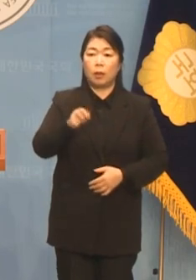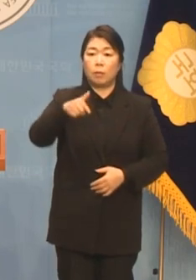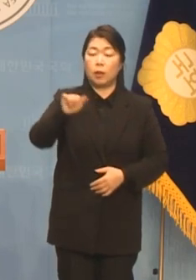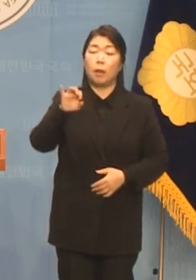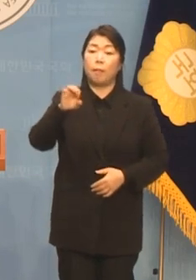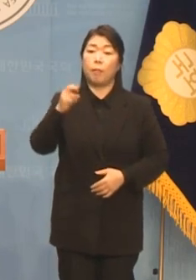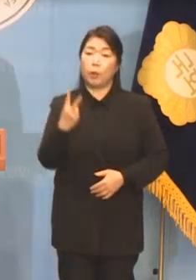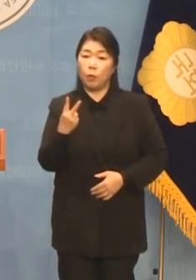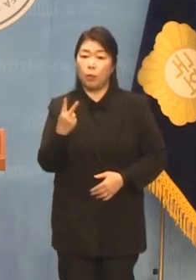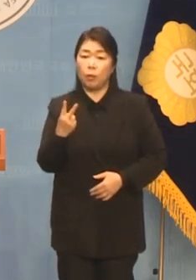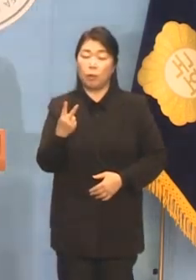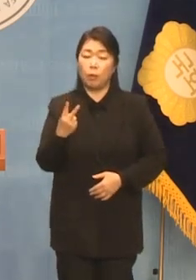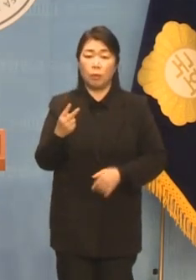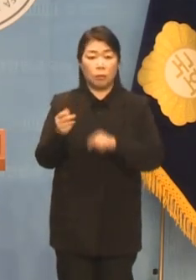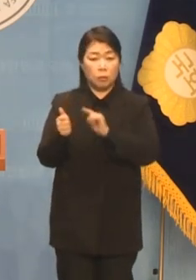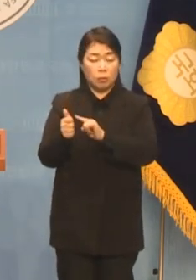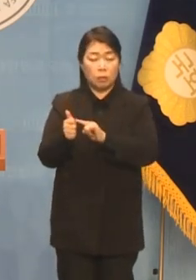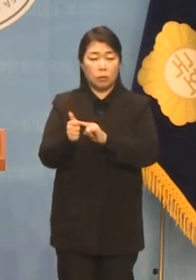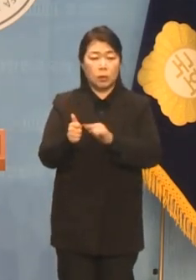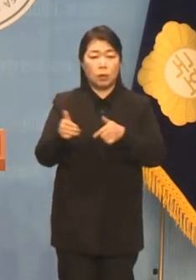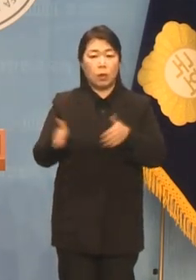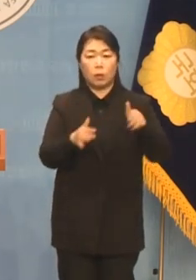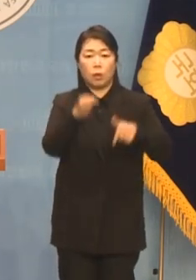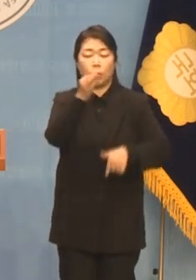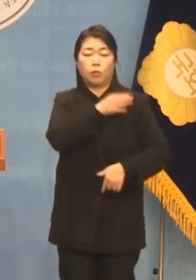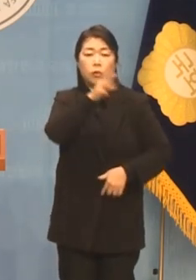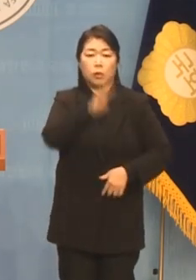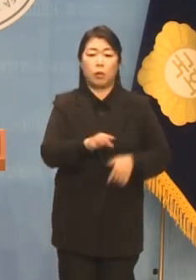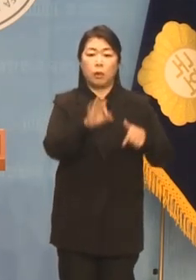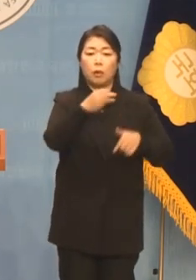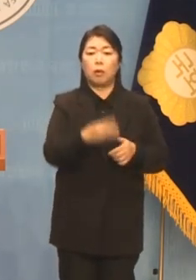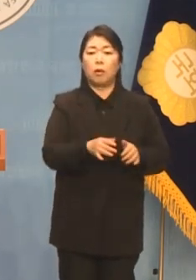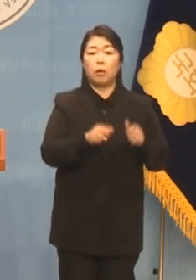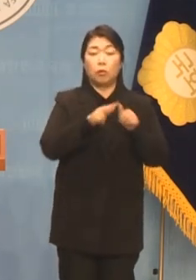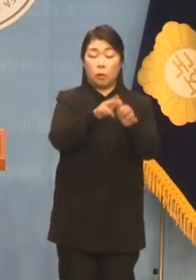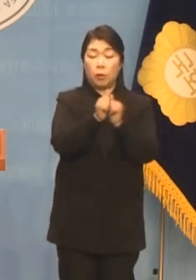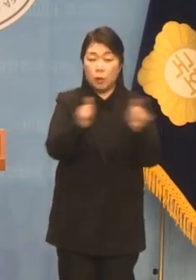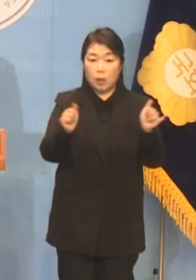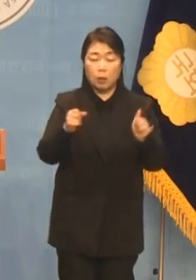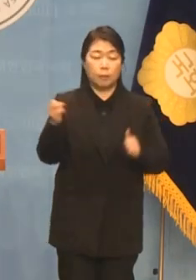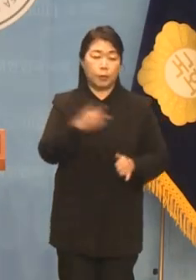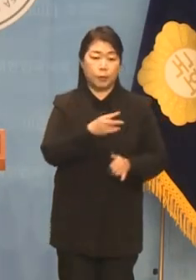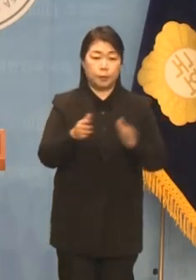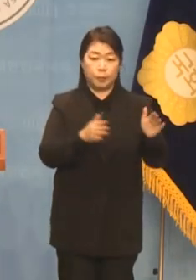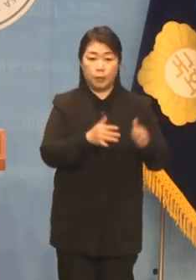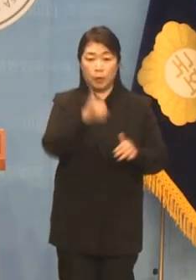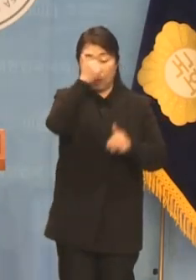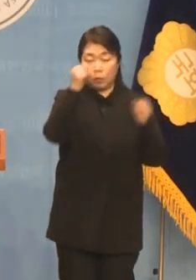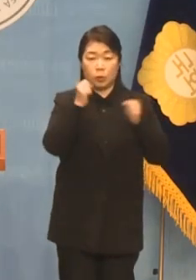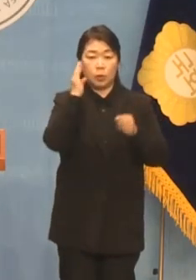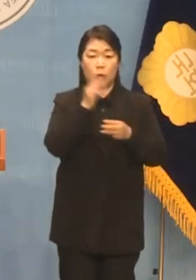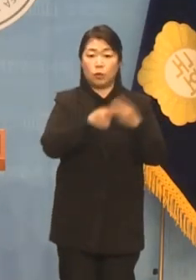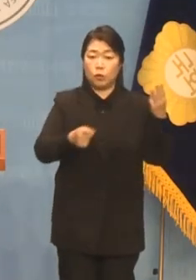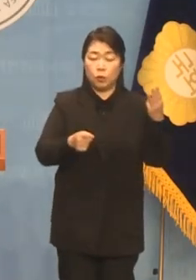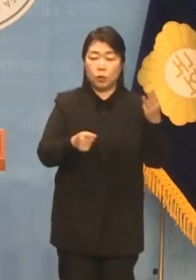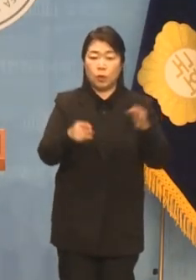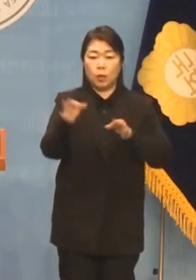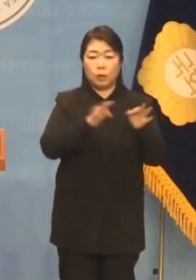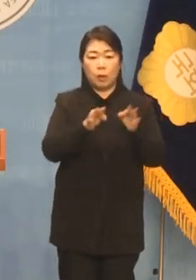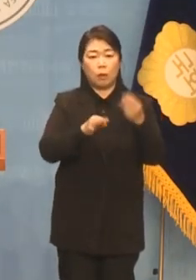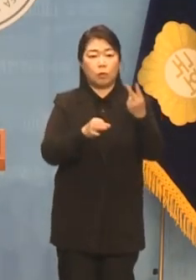만에 후 상채를 보유한 북 청주상당